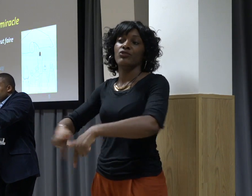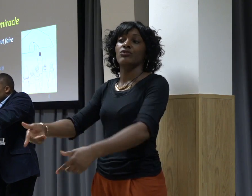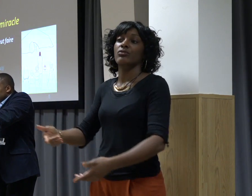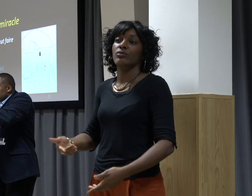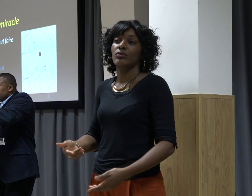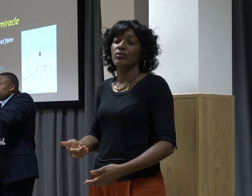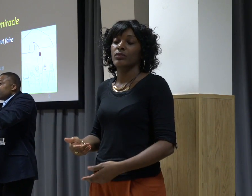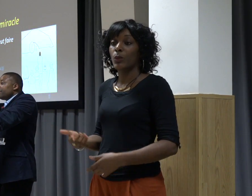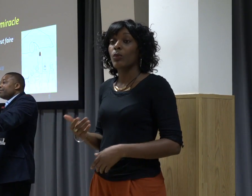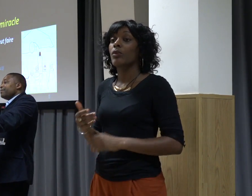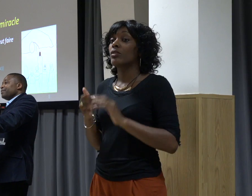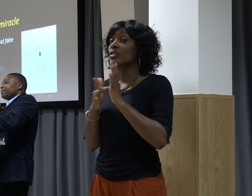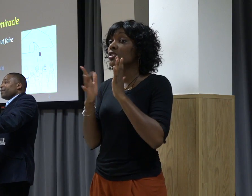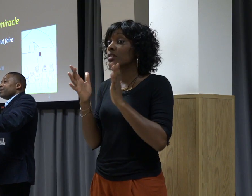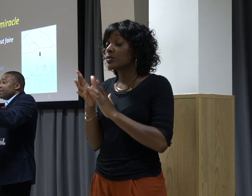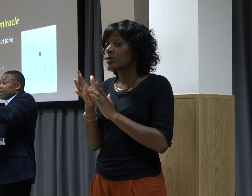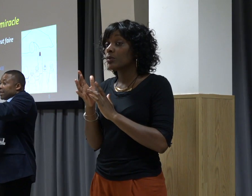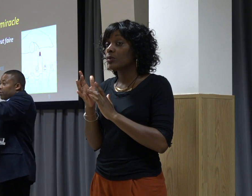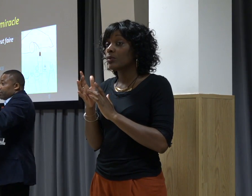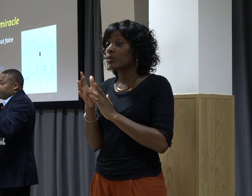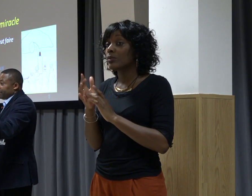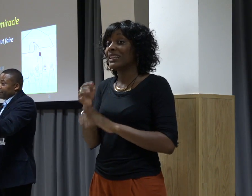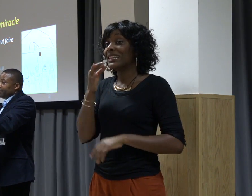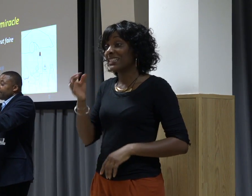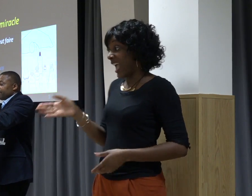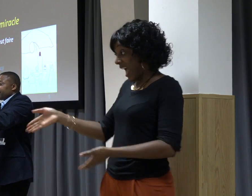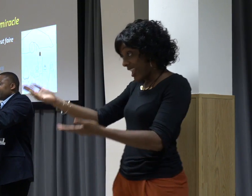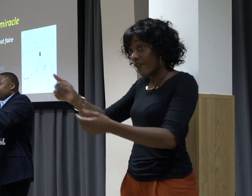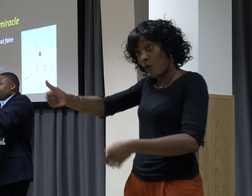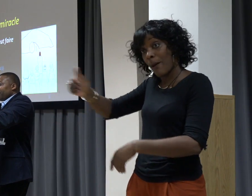Jésus ne l'a pas fait, il a dit, déliez-le,